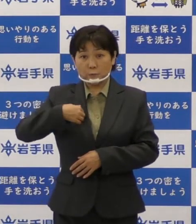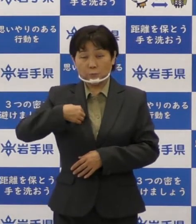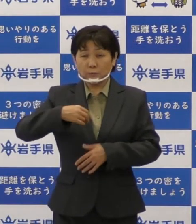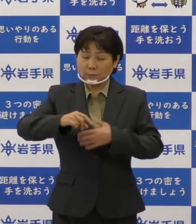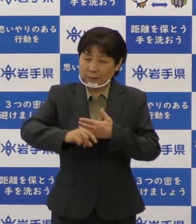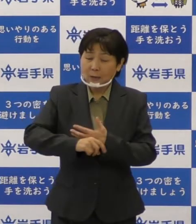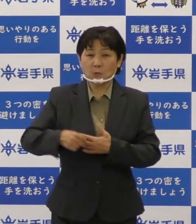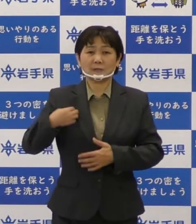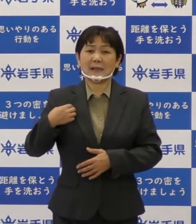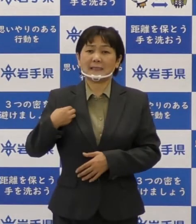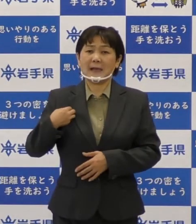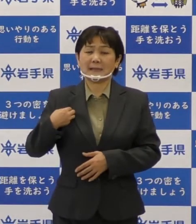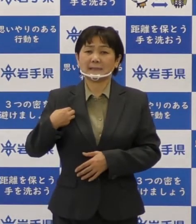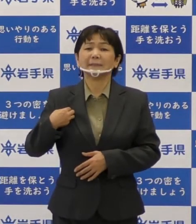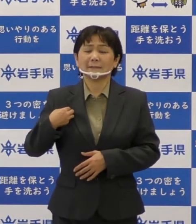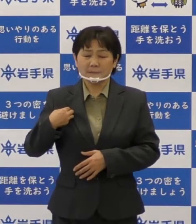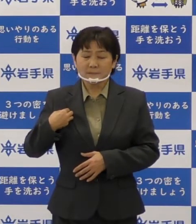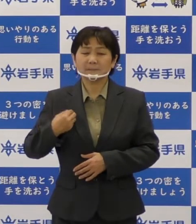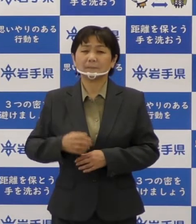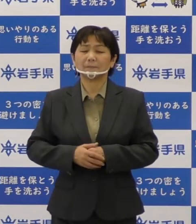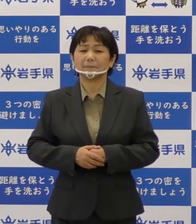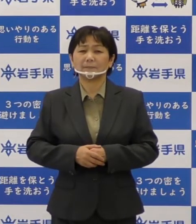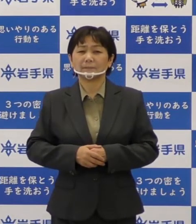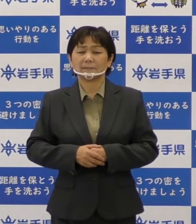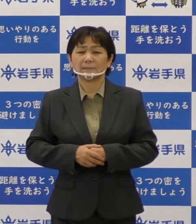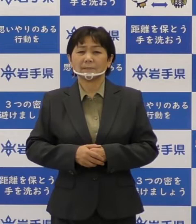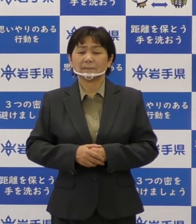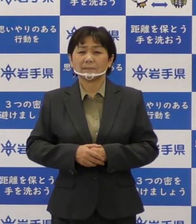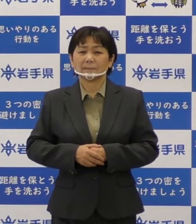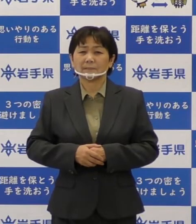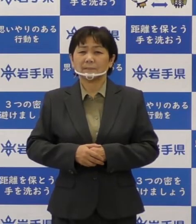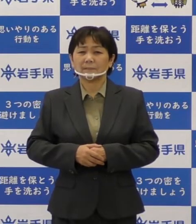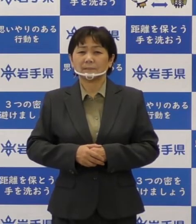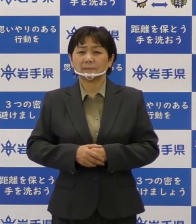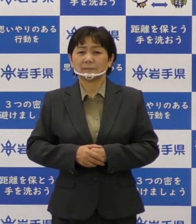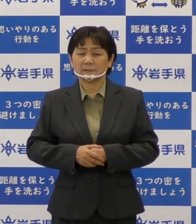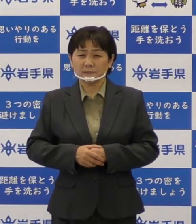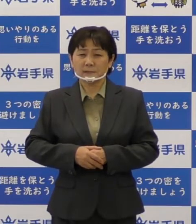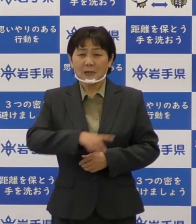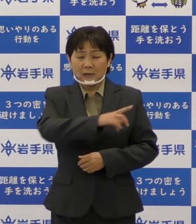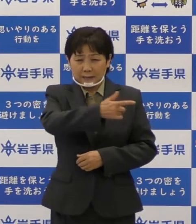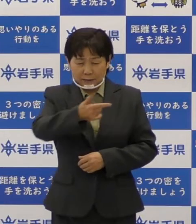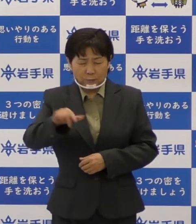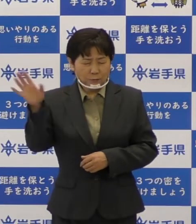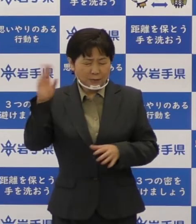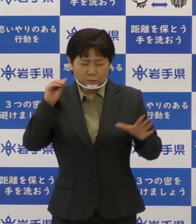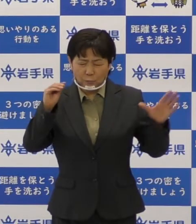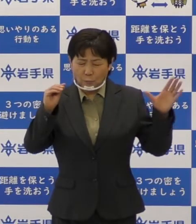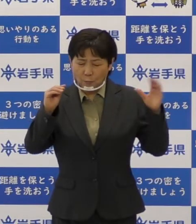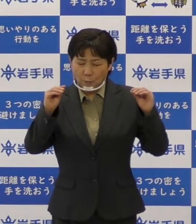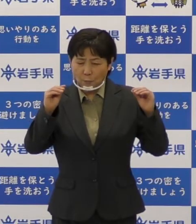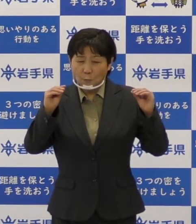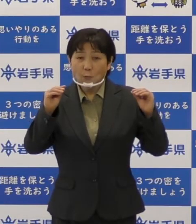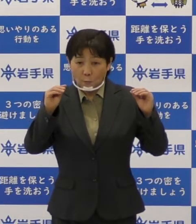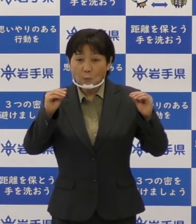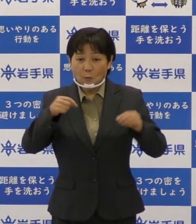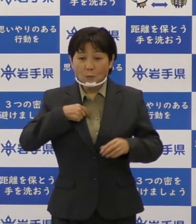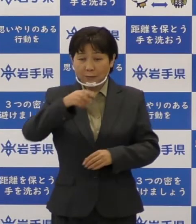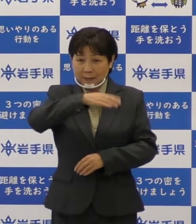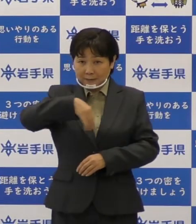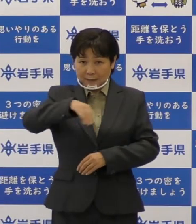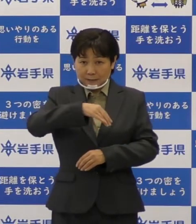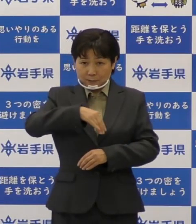多い可能性があるわけですから、さまざま情報を発信していきますので、それをキャッチしていただきたい